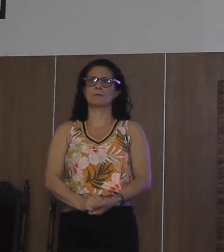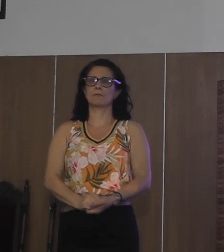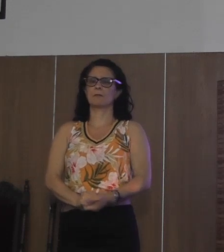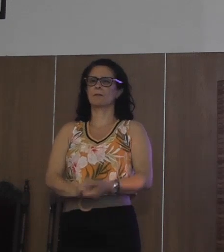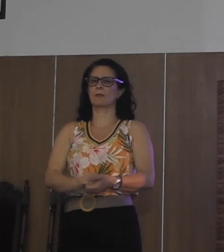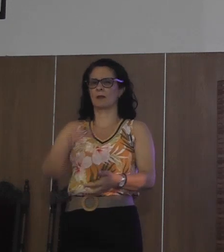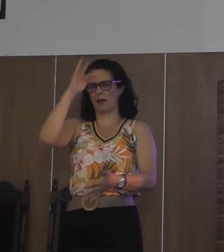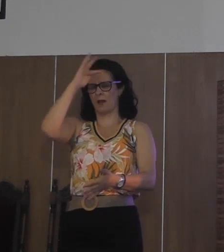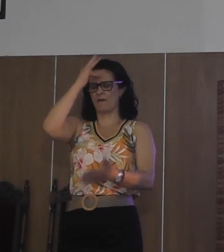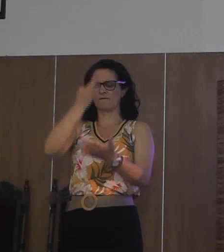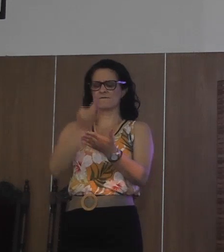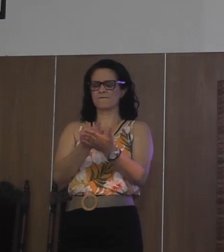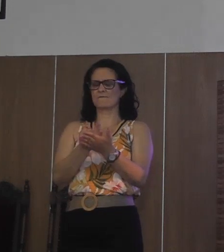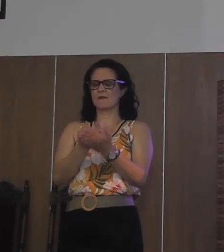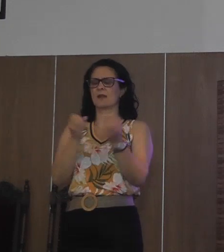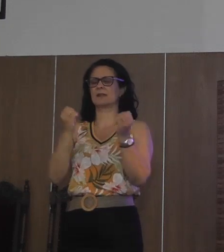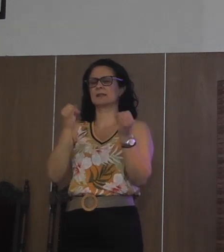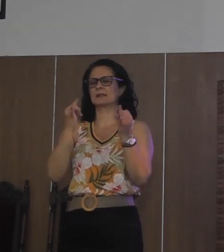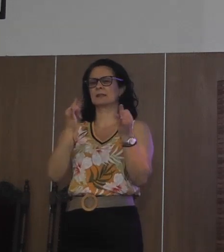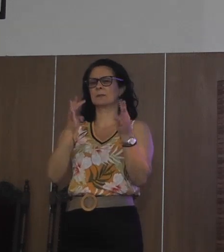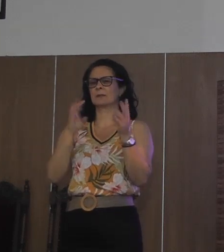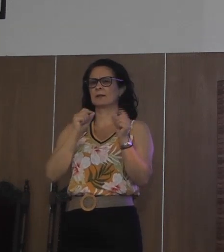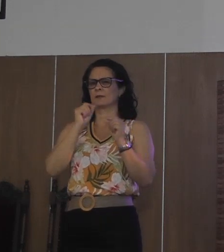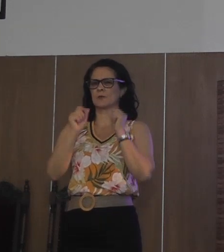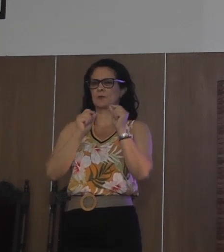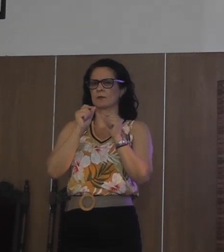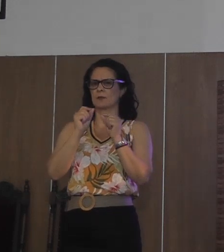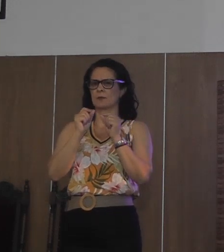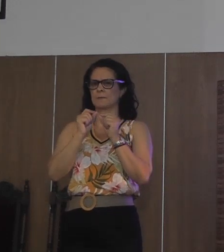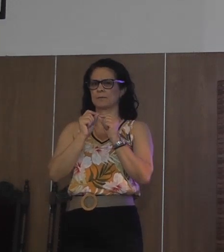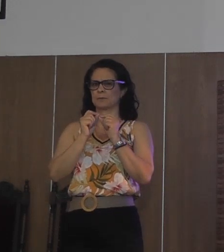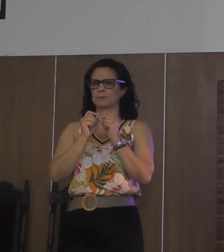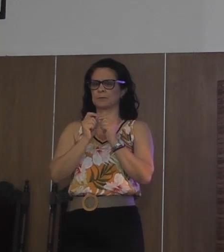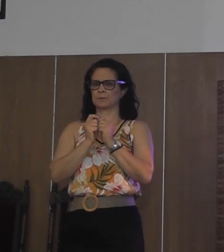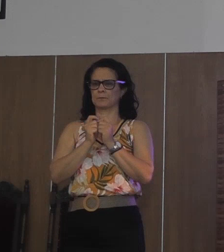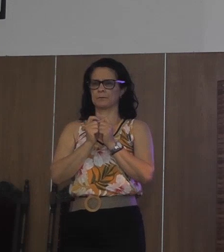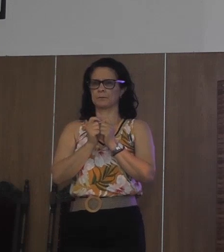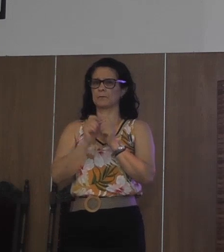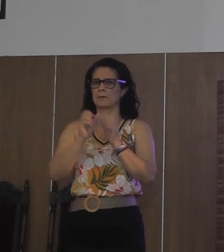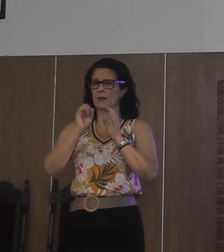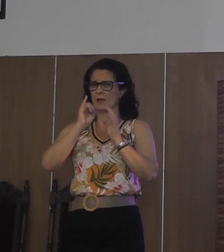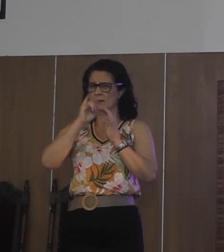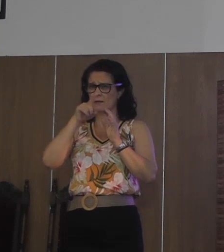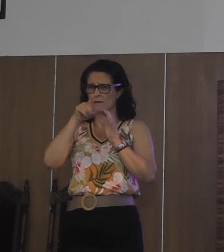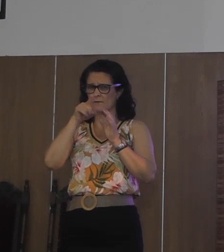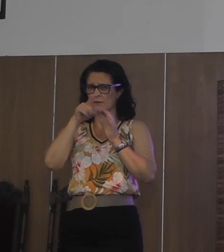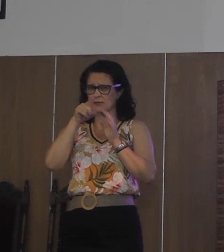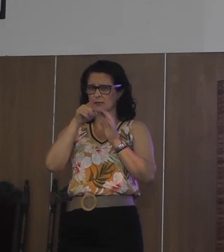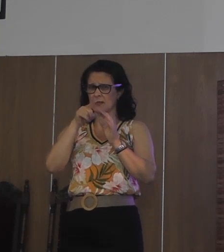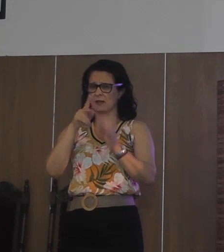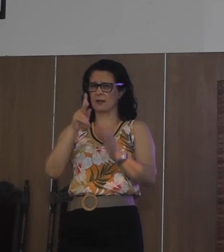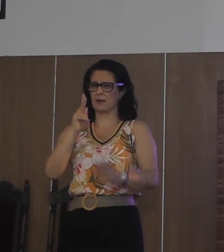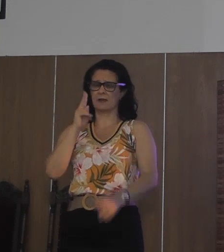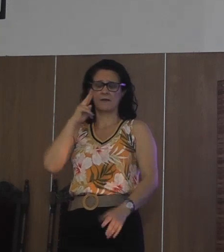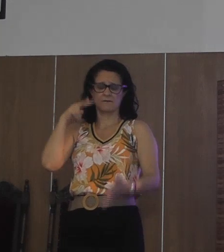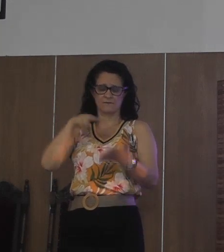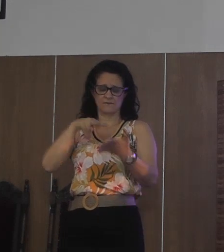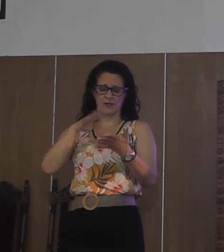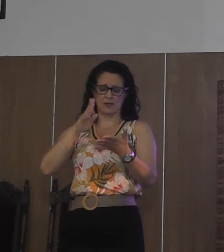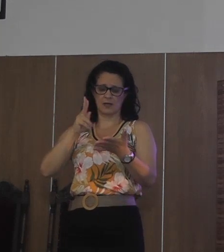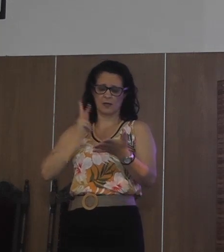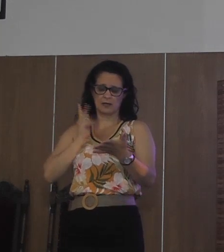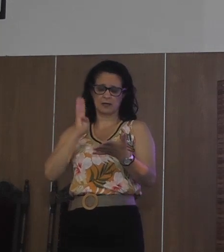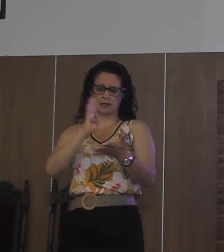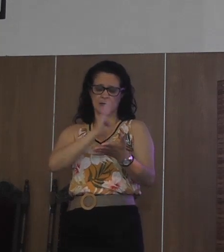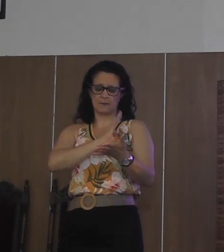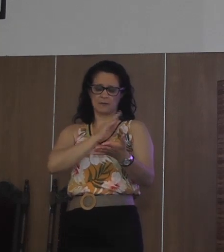fé. Só que se você retroceder um versículo, ao invés de ser Hebreus 11, você volta no Hebreus 10,